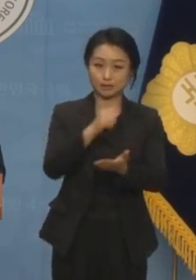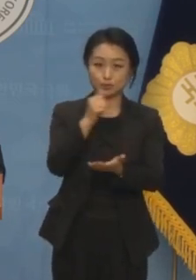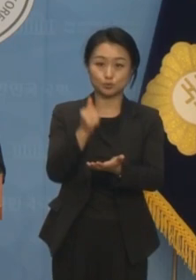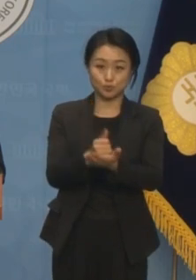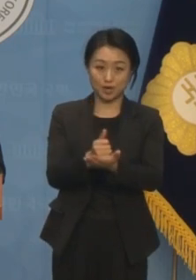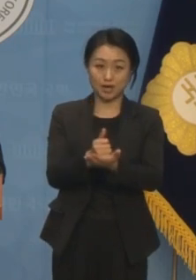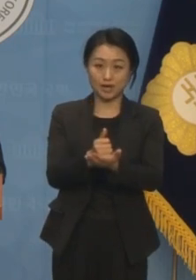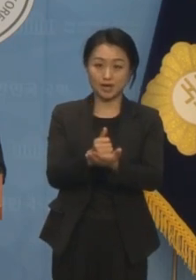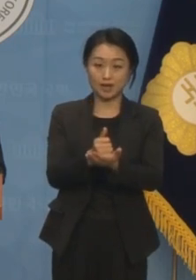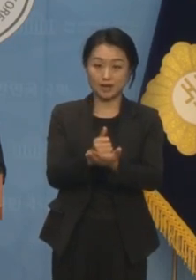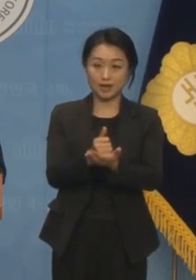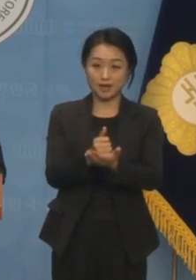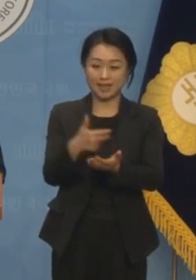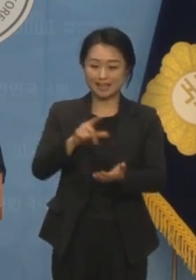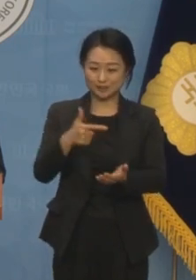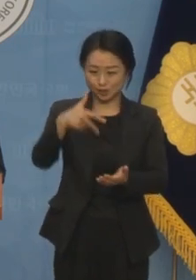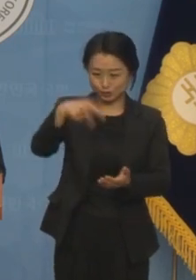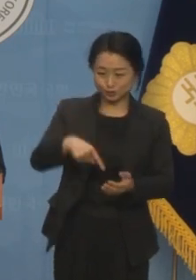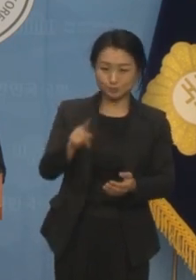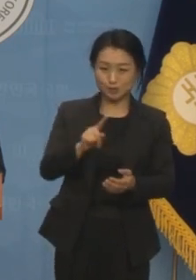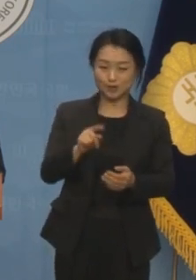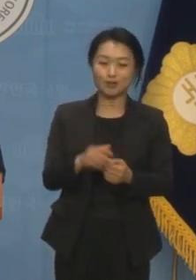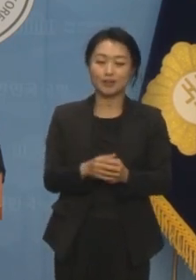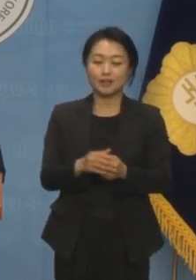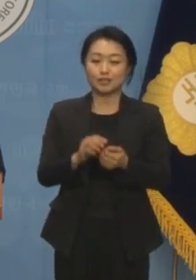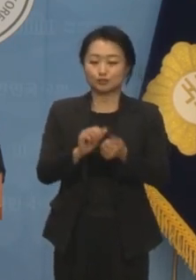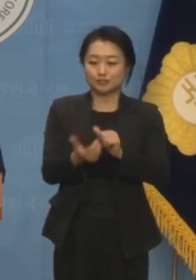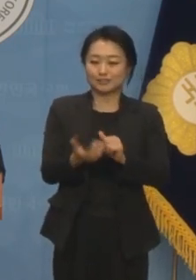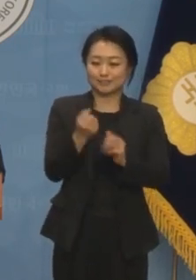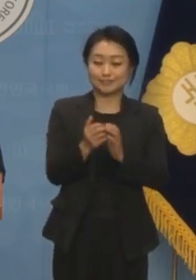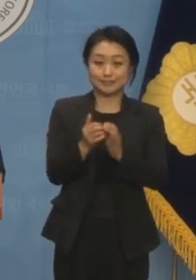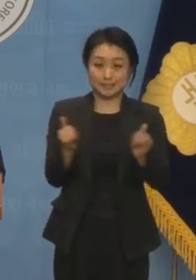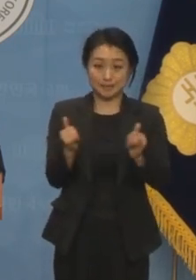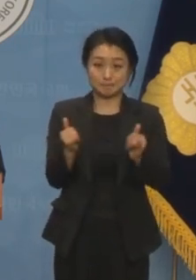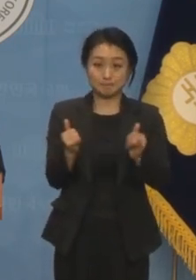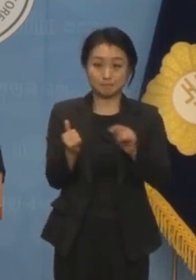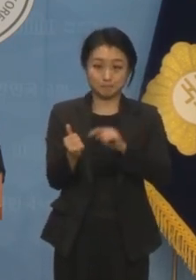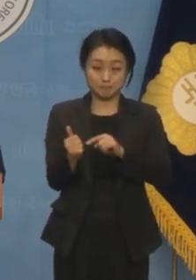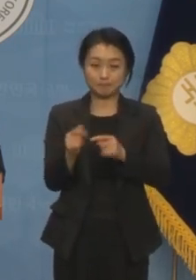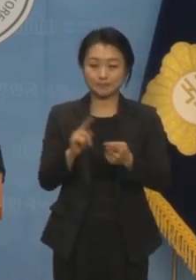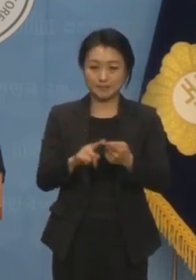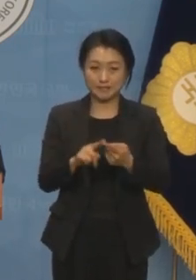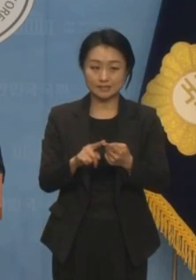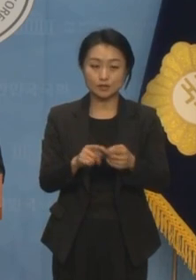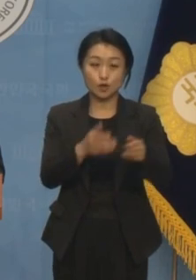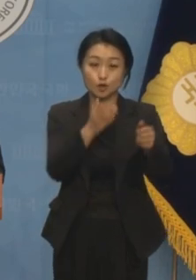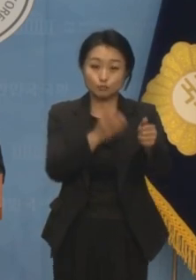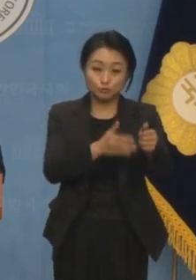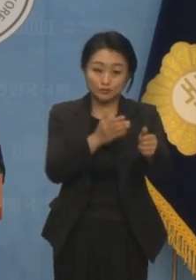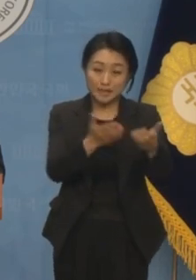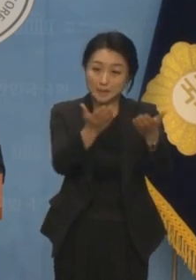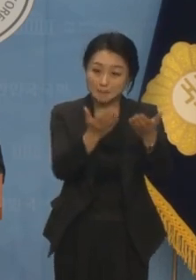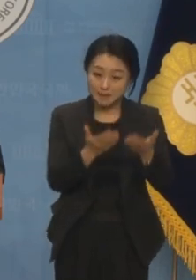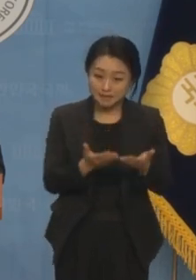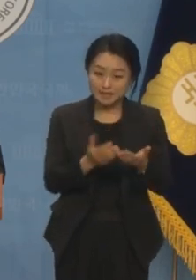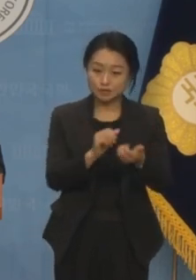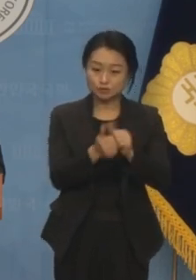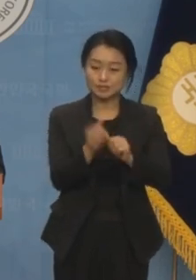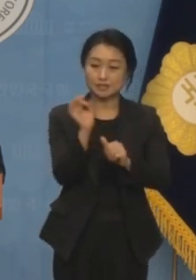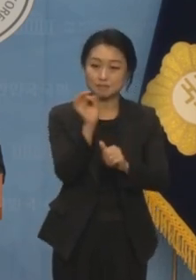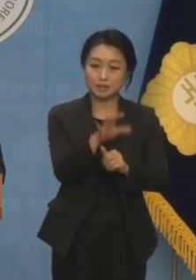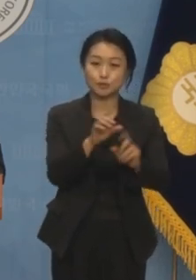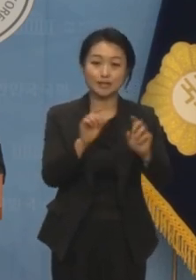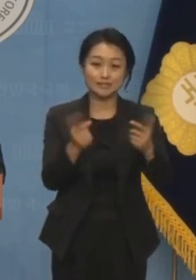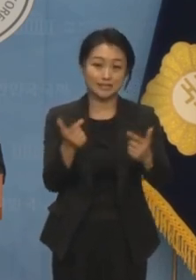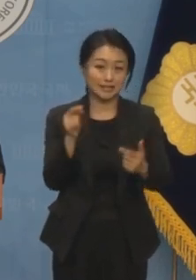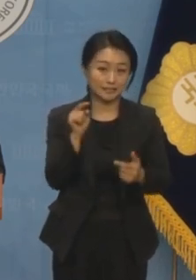재판부에 공소장 변경을 요청하면서 부탁을 받아 주식을 매도하지 않은 행위 등도 법